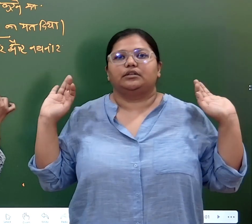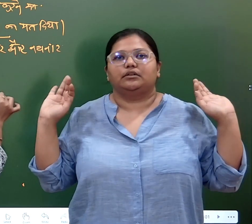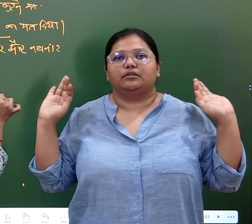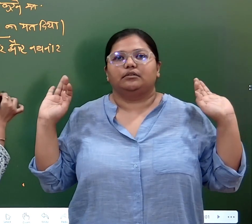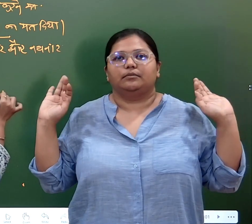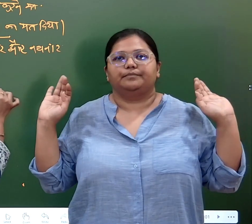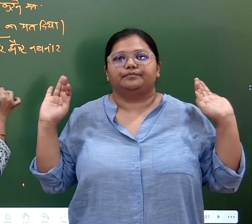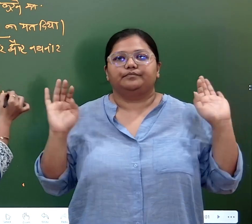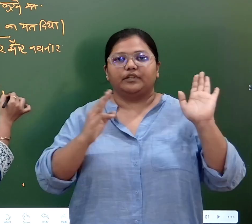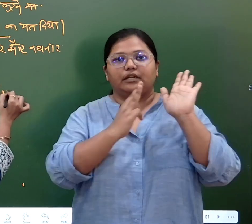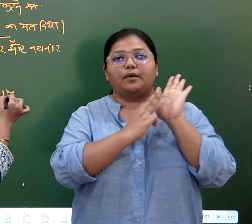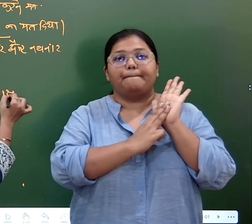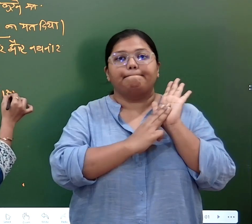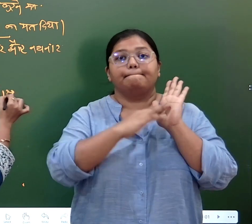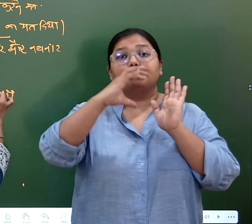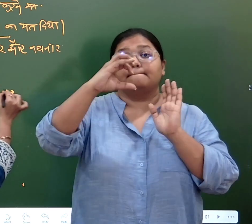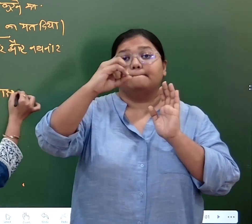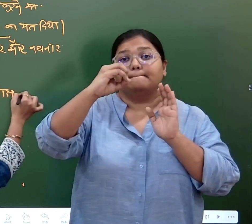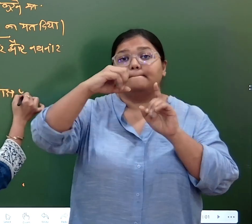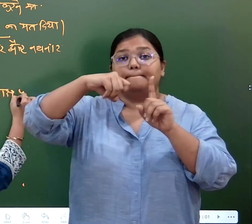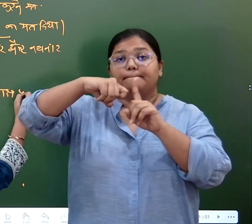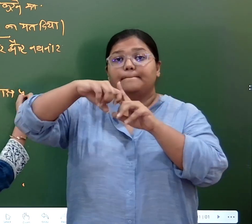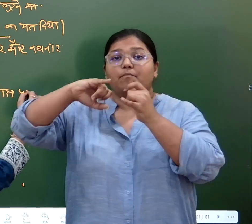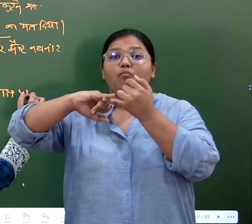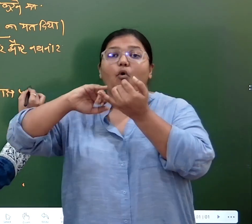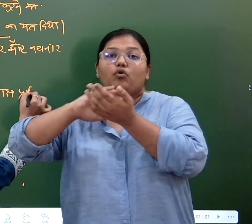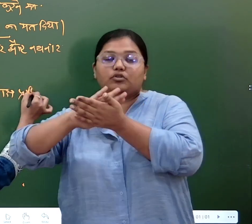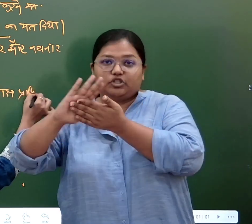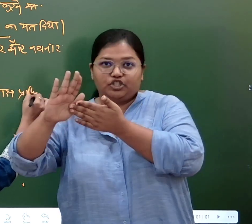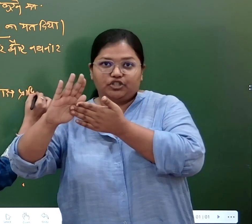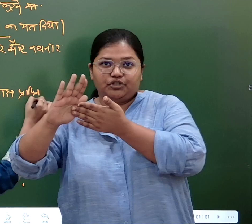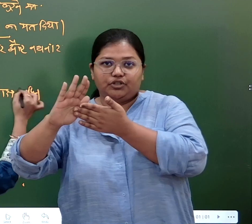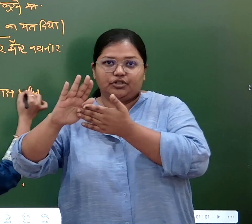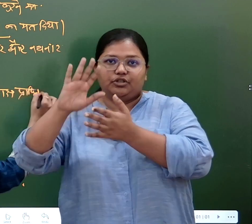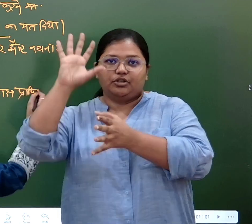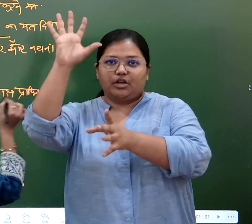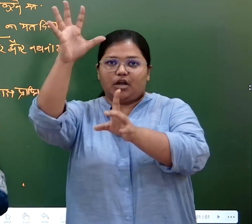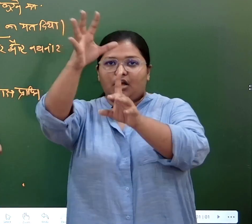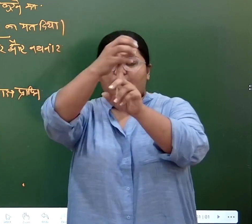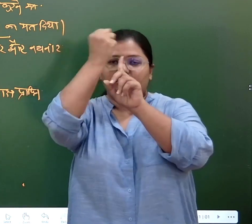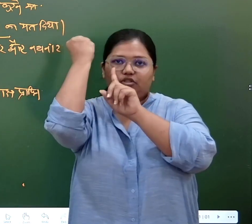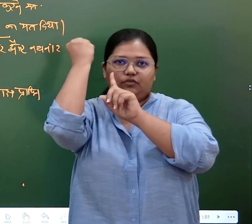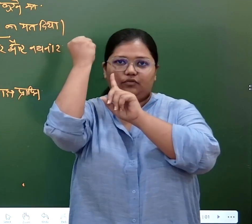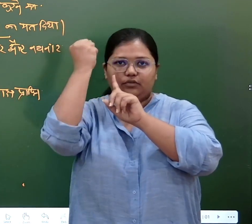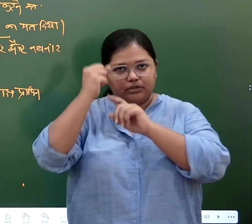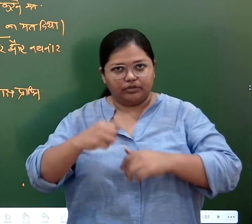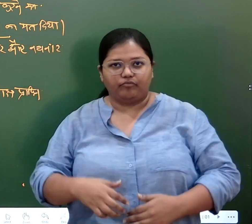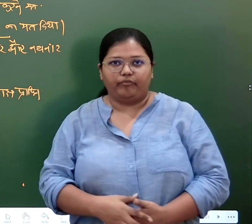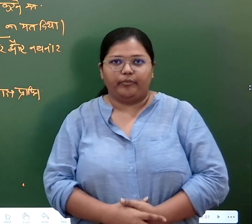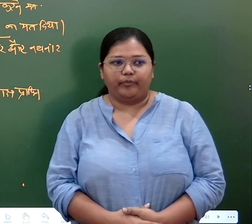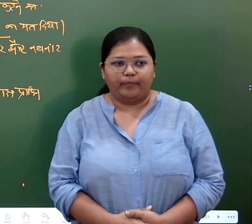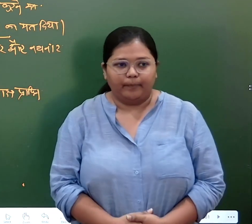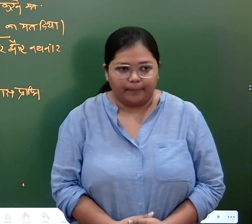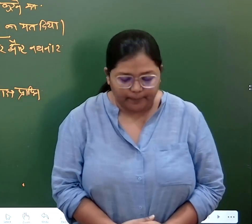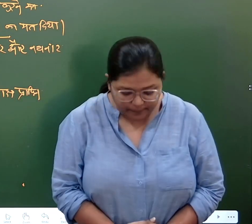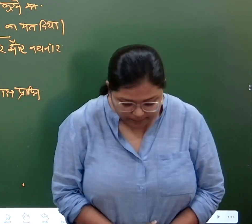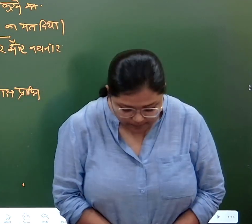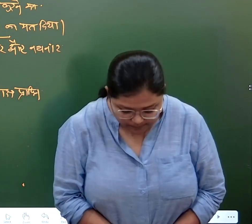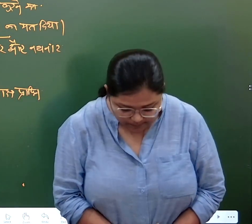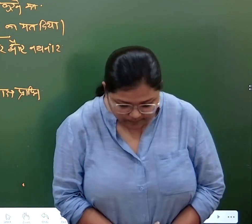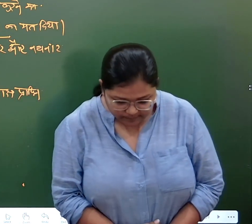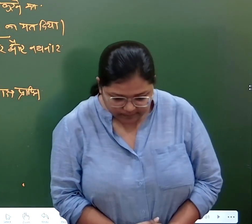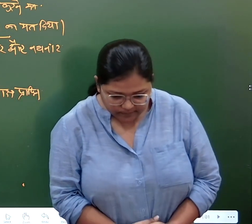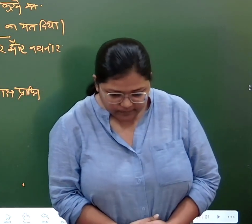मिलते हैं तब मोक्ष की प्राप्ति होती है। ठीक, आत्मा परमात्मा जब आपस में मिलते हैं